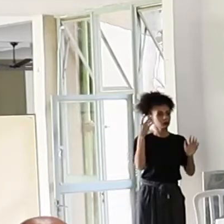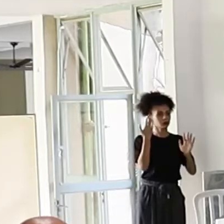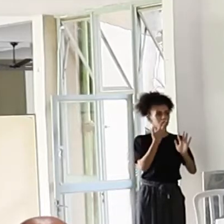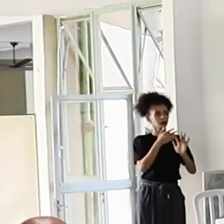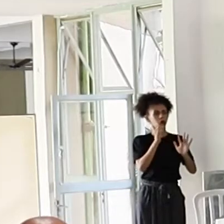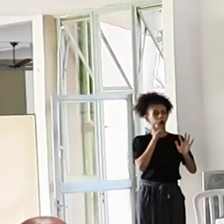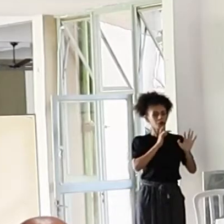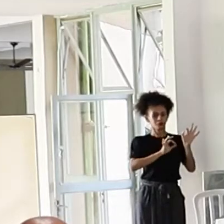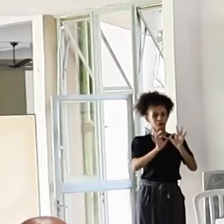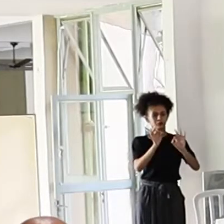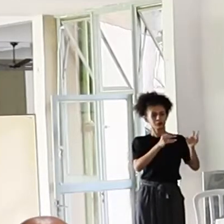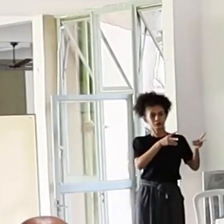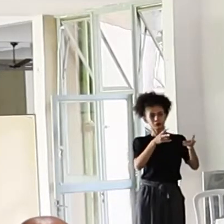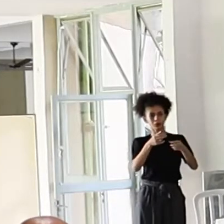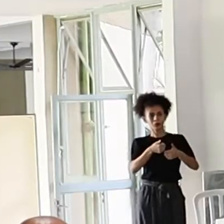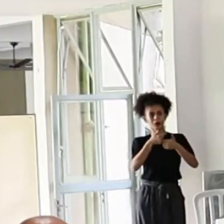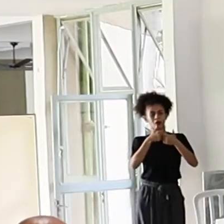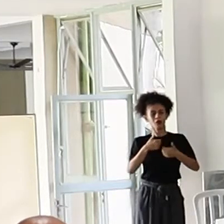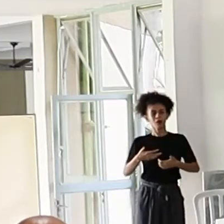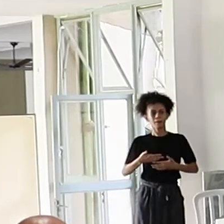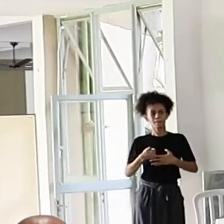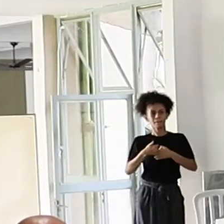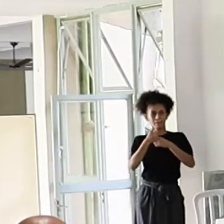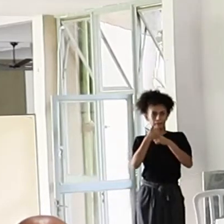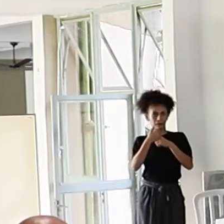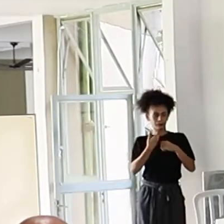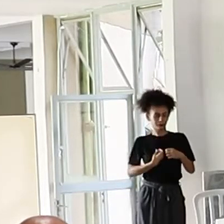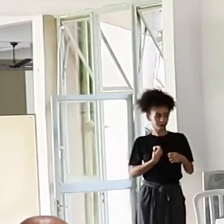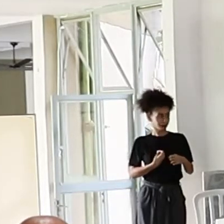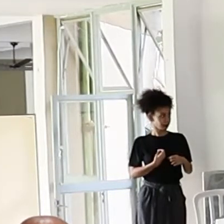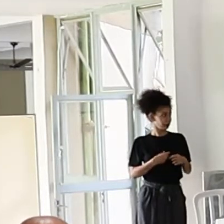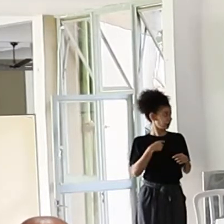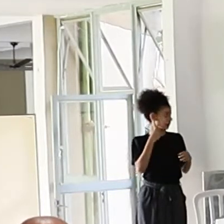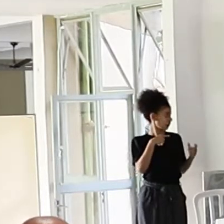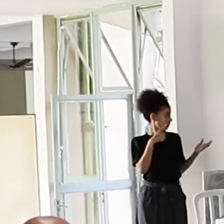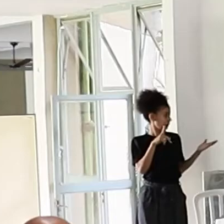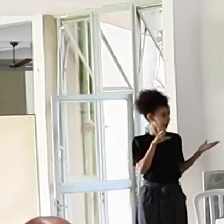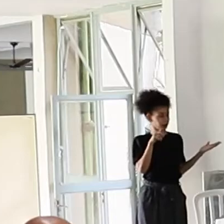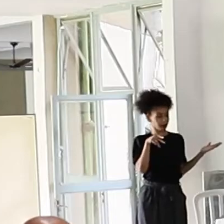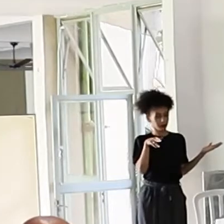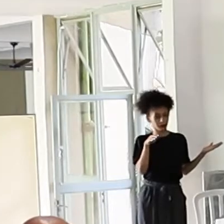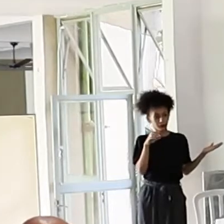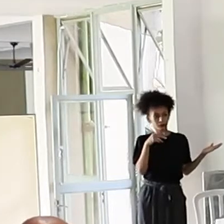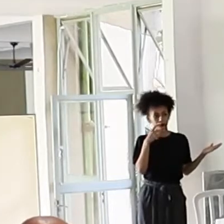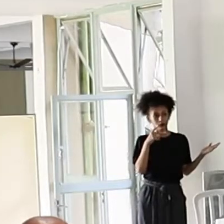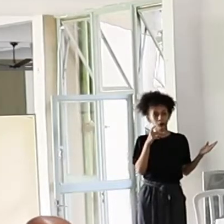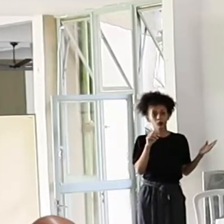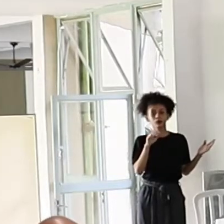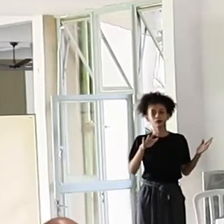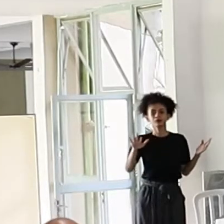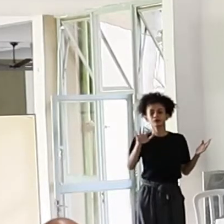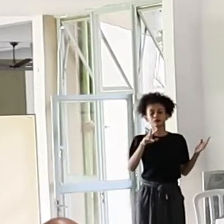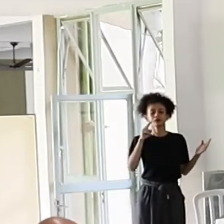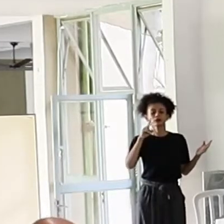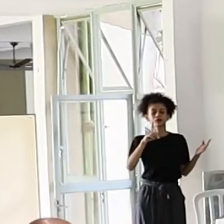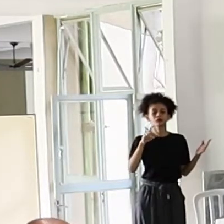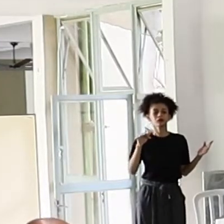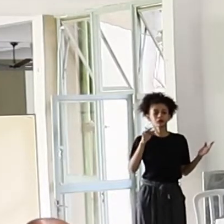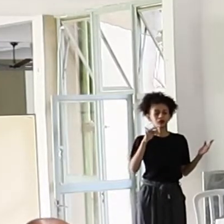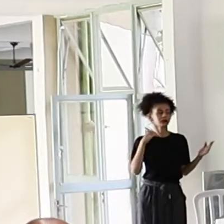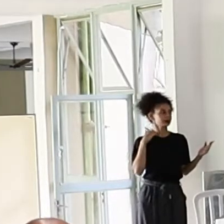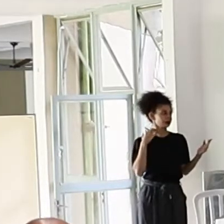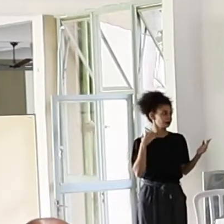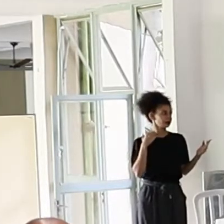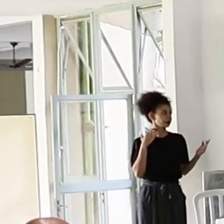historicamente consegue se organizar e cobrar melhor benefício é o deputado Leandro grass próxima questão a nível de dfp